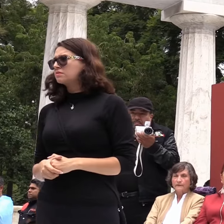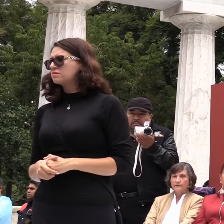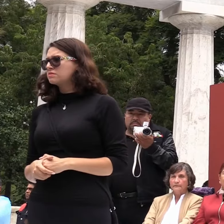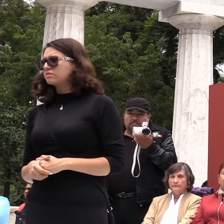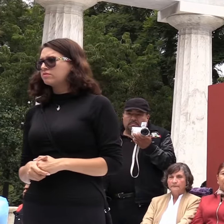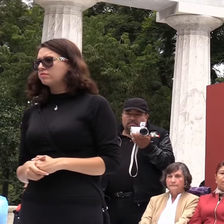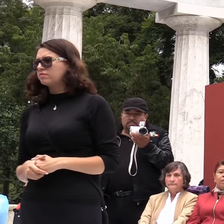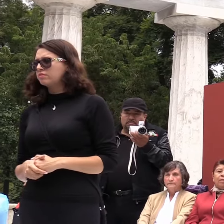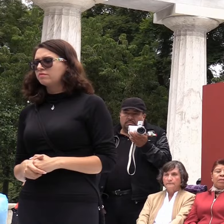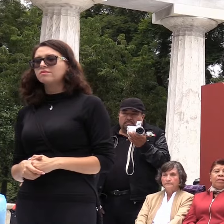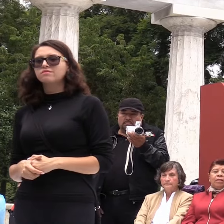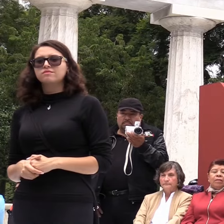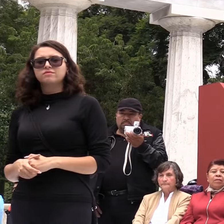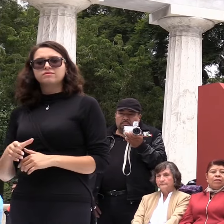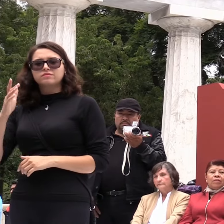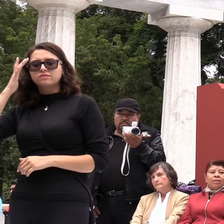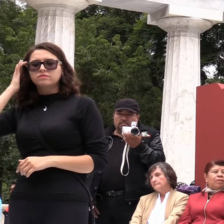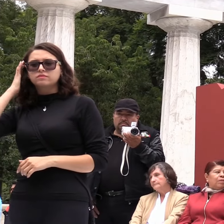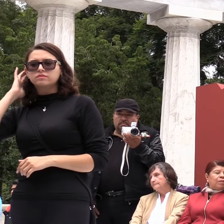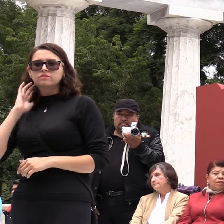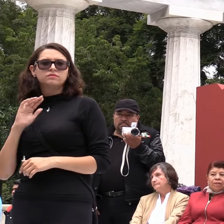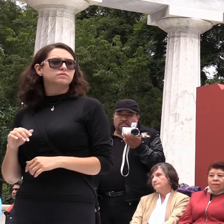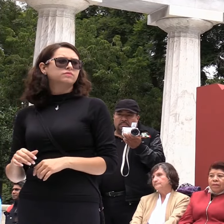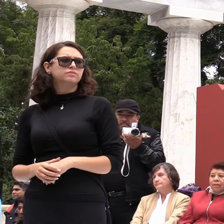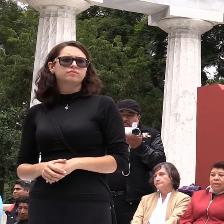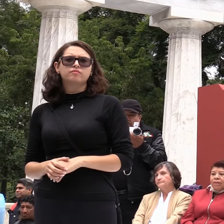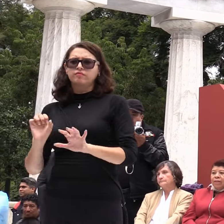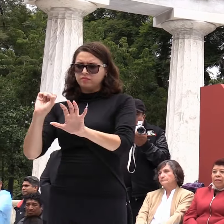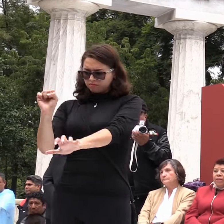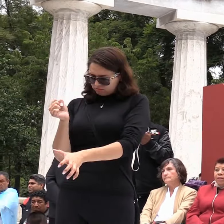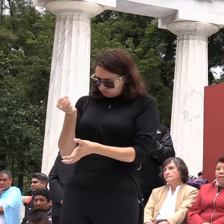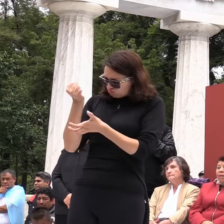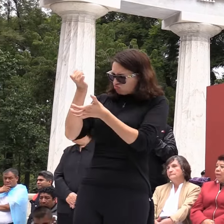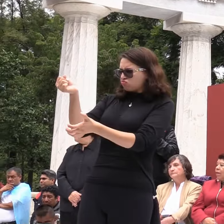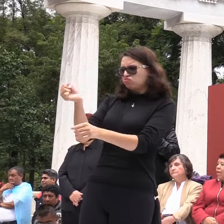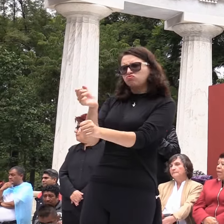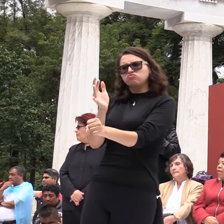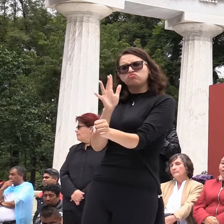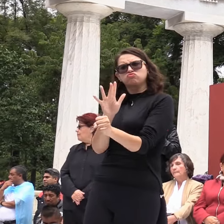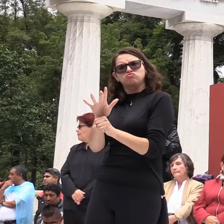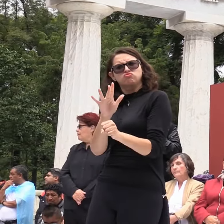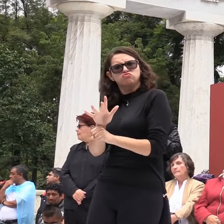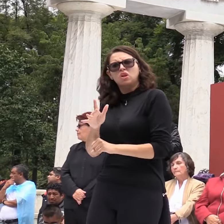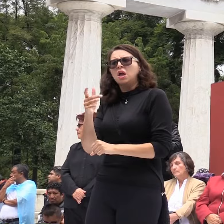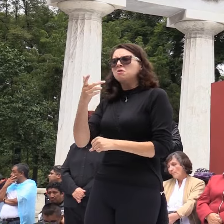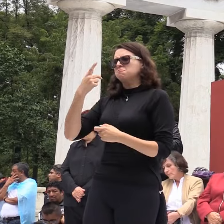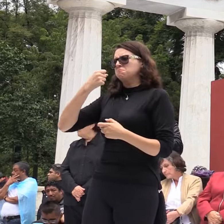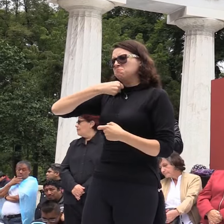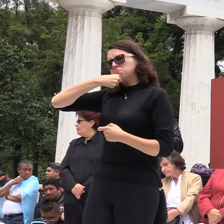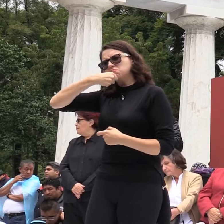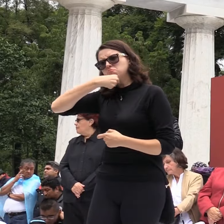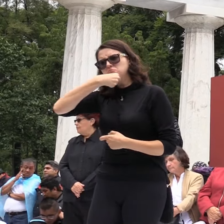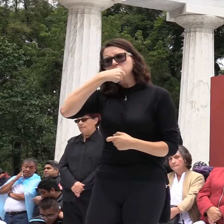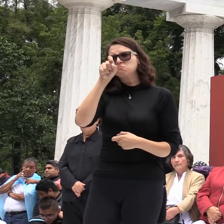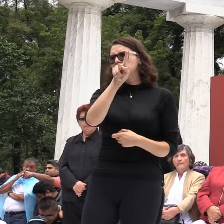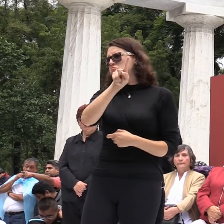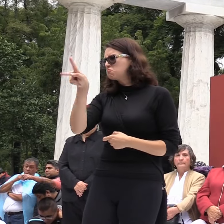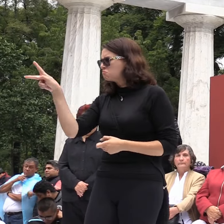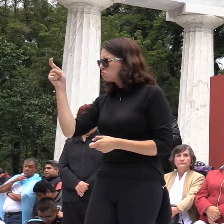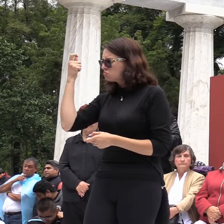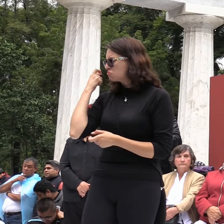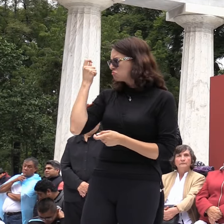La iniciativa para garantizar un presupuesto suficiente para la pensión alimentaria de adultos